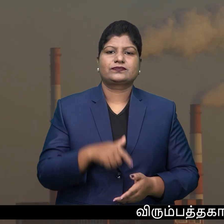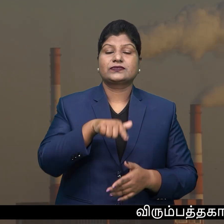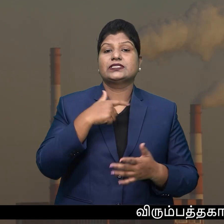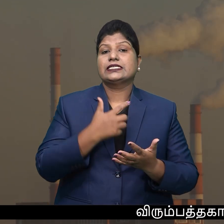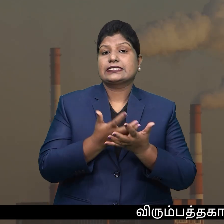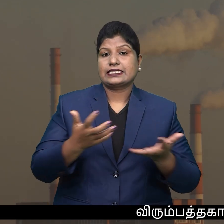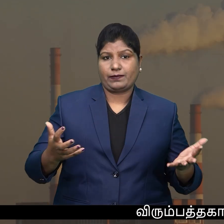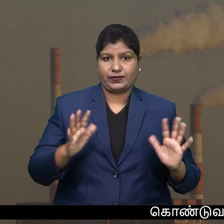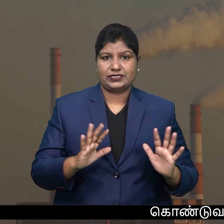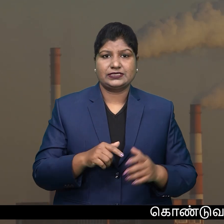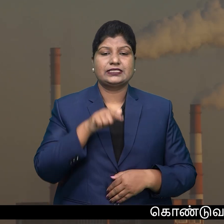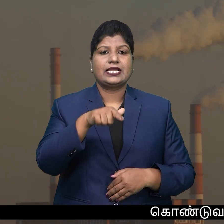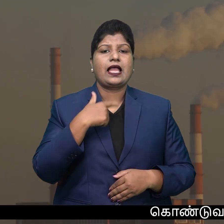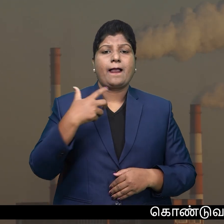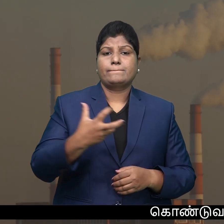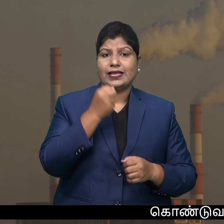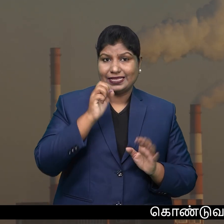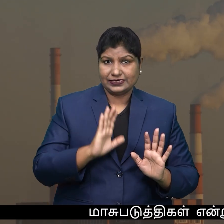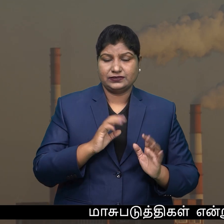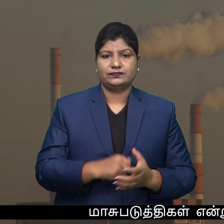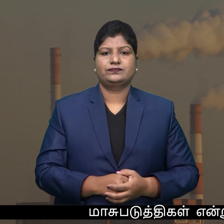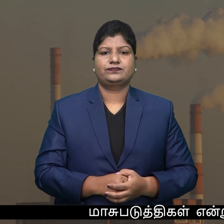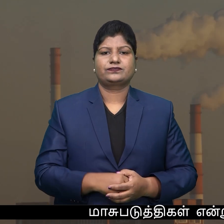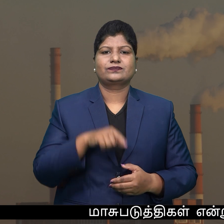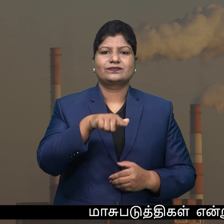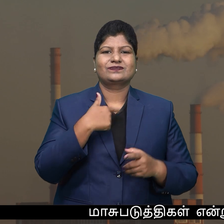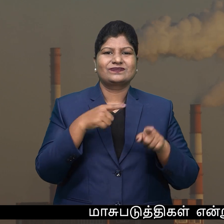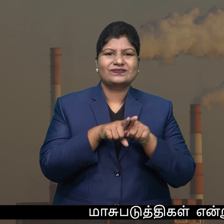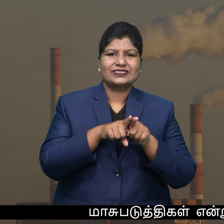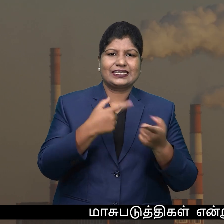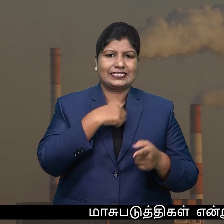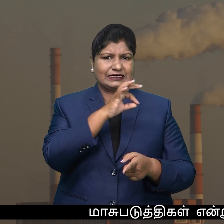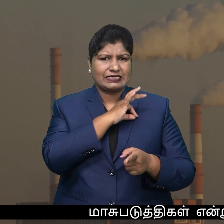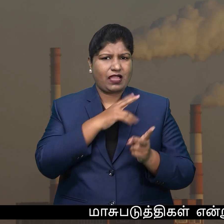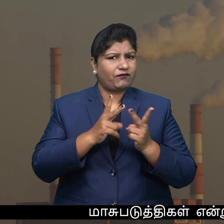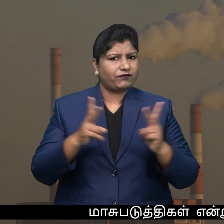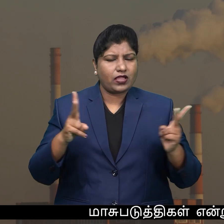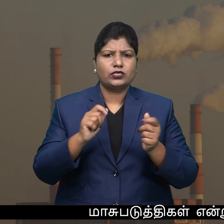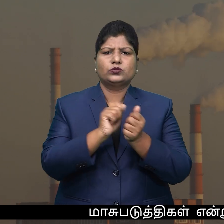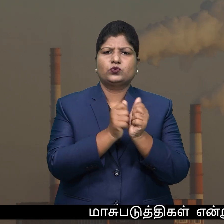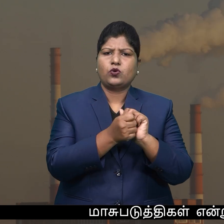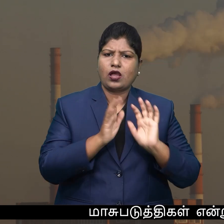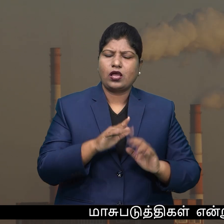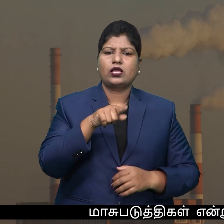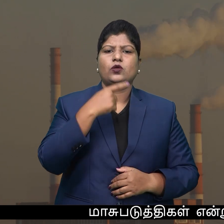விரும்பத்தகாத மாற்றங்களை கொண்டு வரும் பொருட்கள் மாசுபடுத்திகள் என்று அழைக்கப்படுகின்றன.